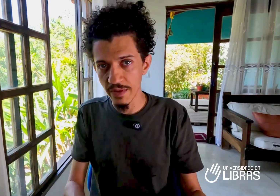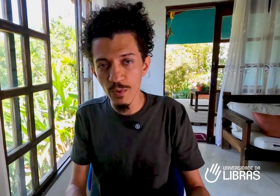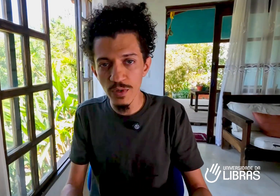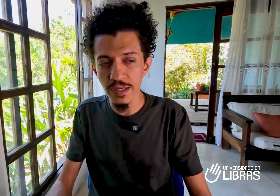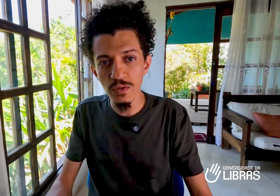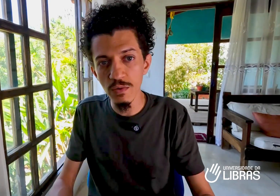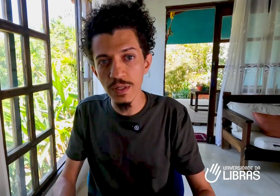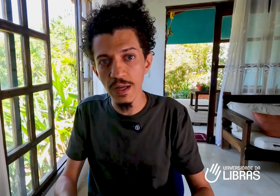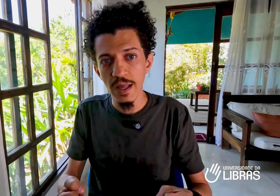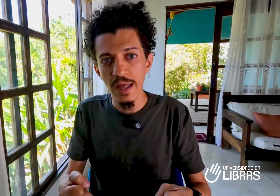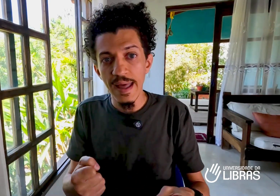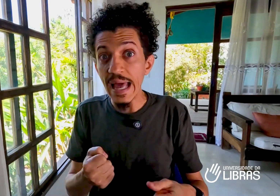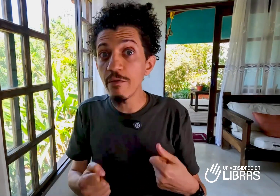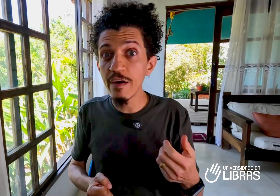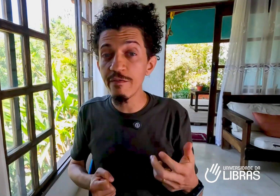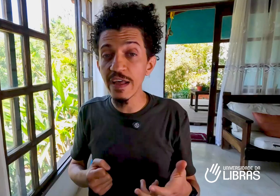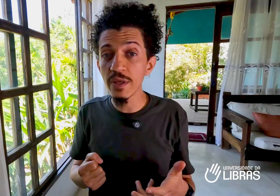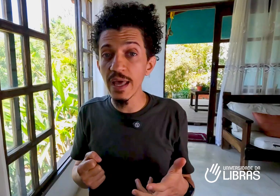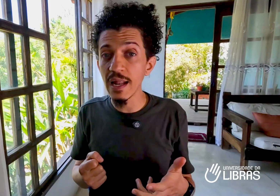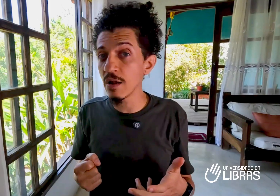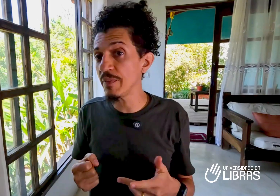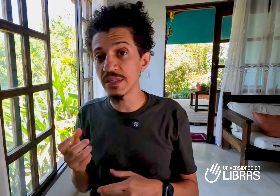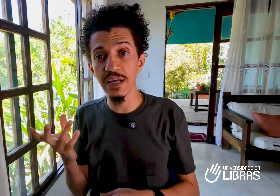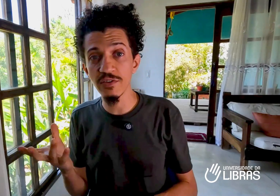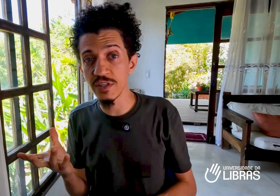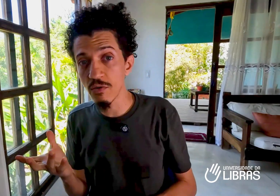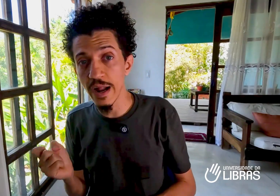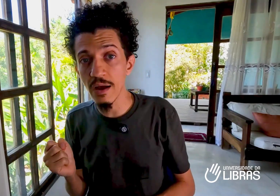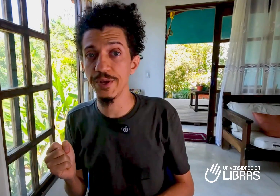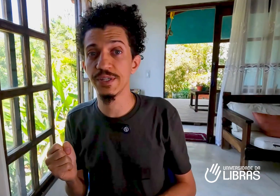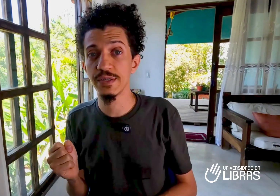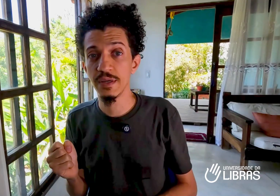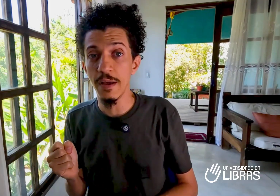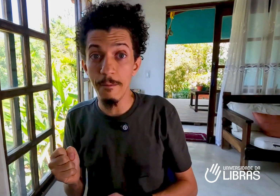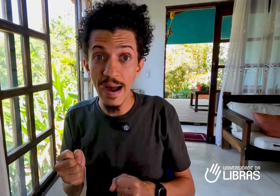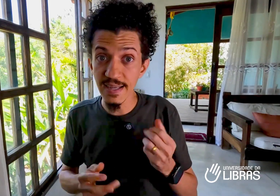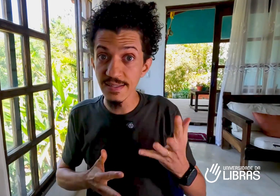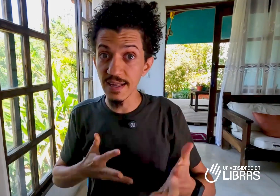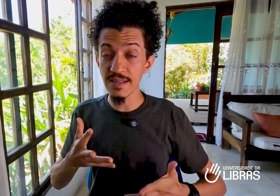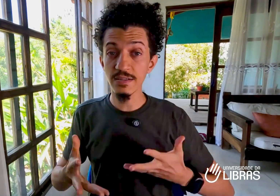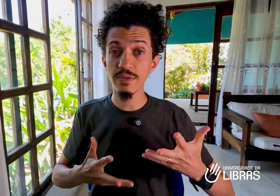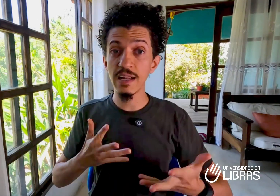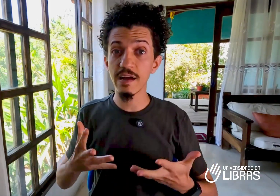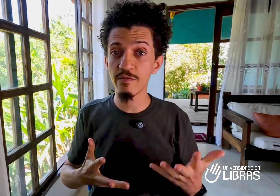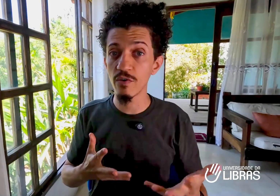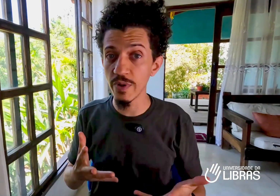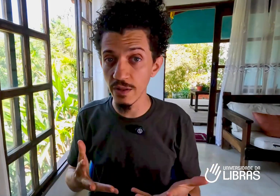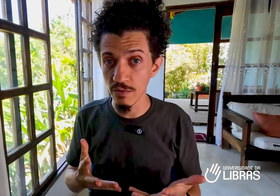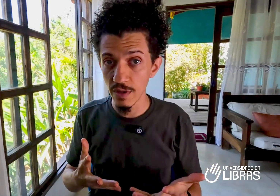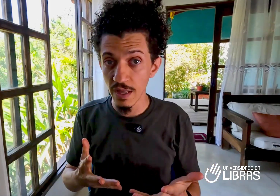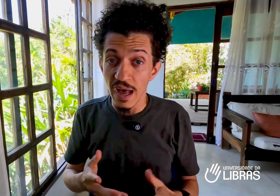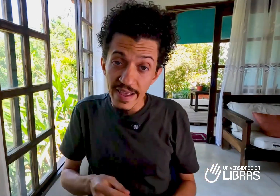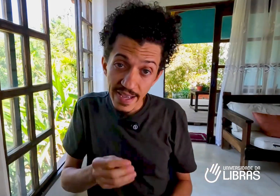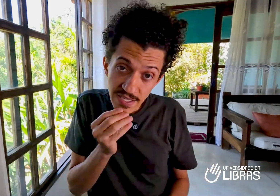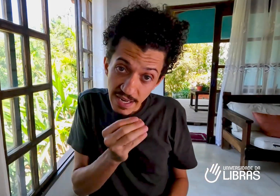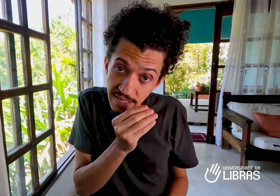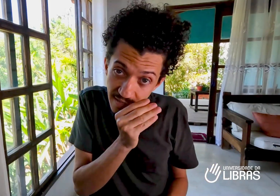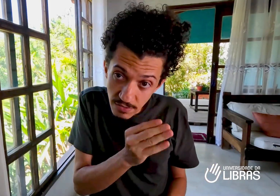esposa que é surda, ele foi vendo que ele não precisava de decorar coisas, mas que a sinalização dele estava evoluindo. E a sinalização dele